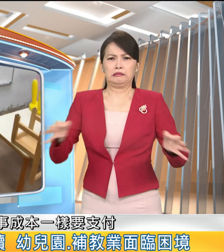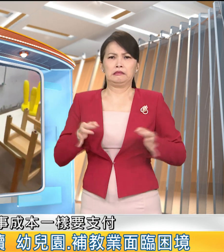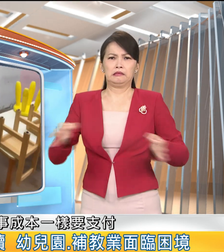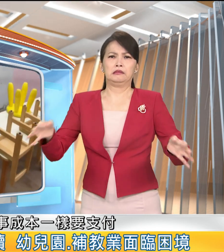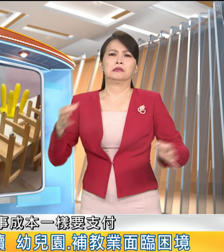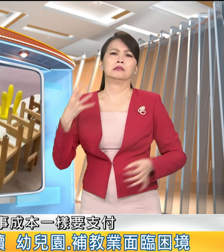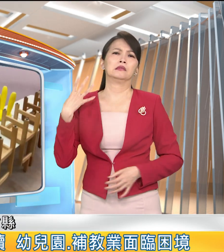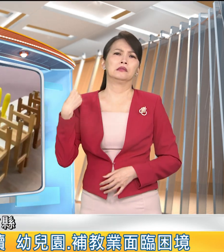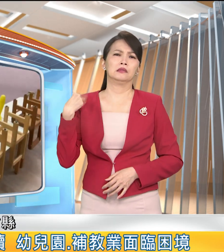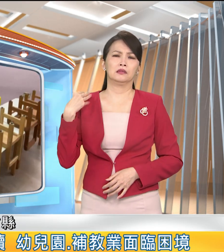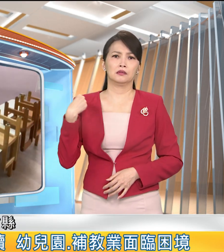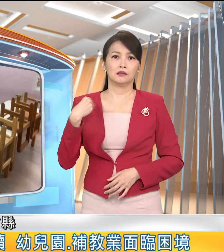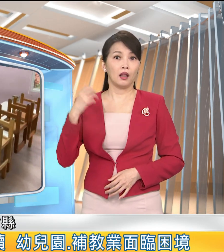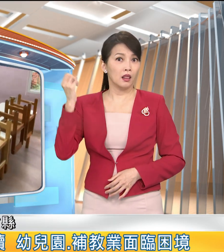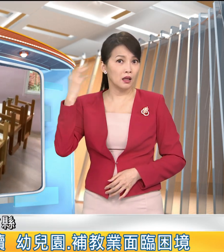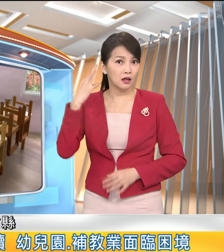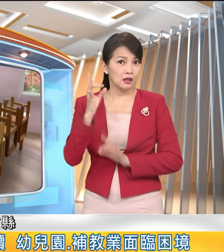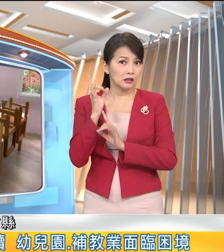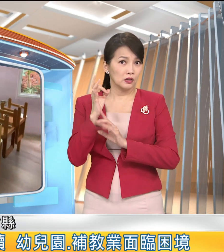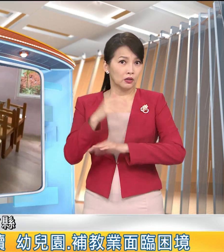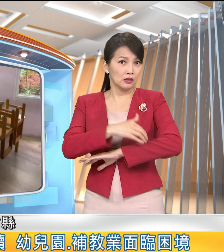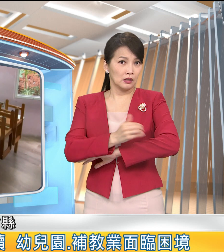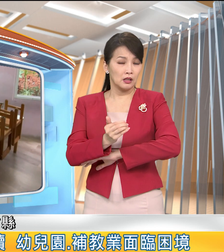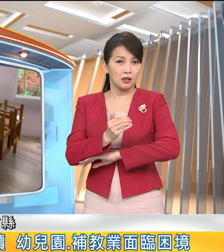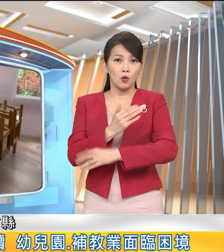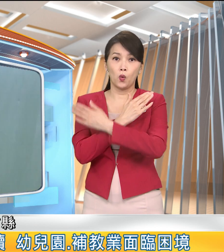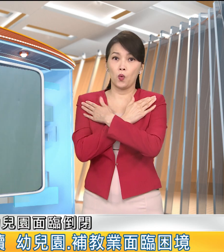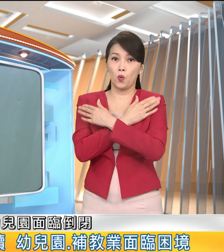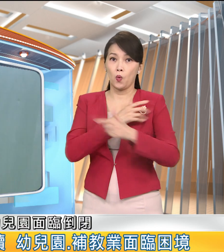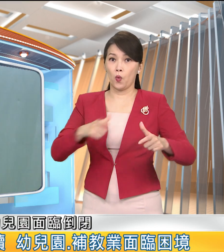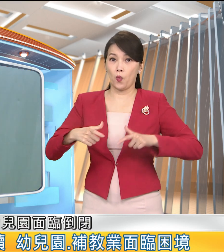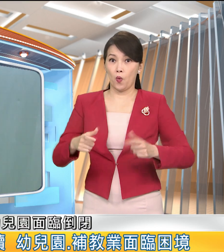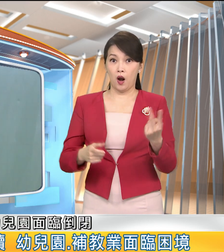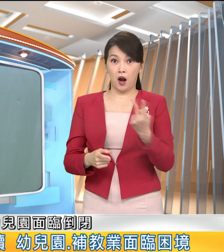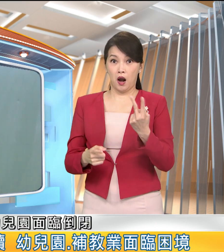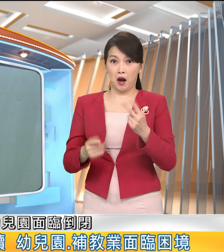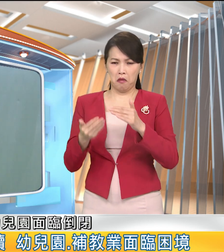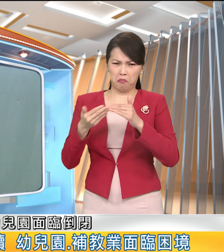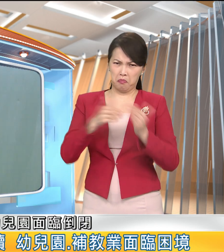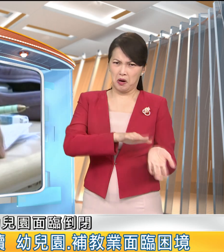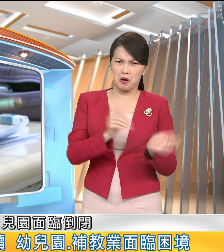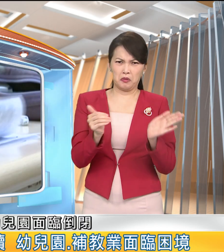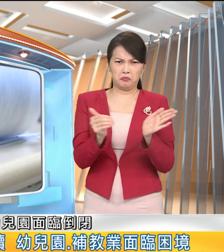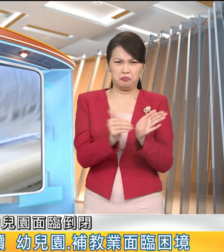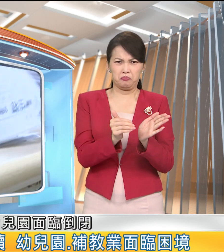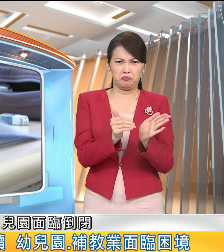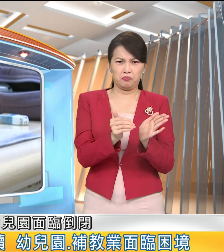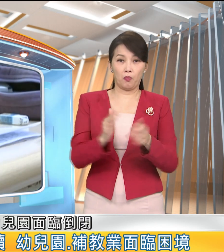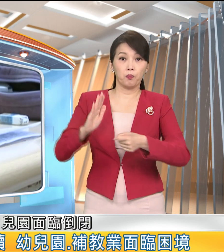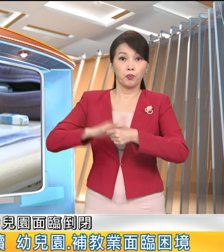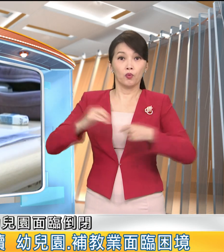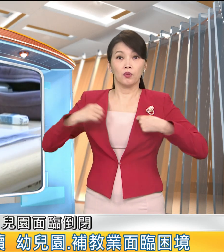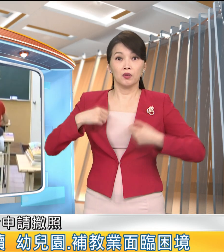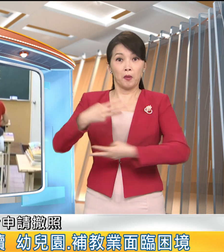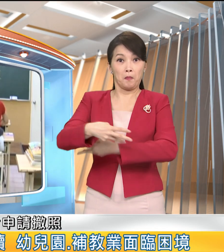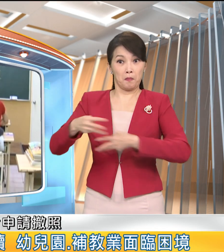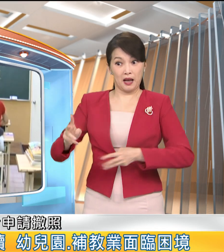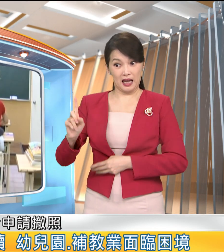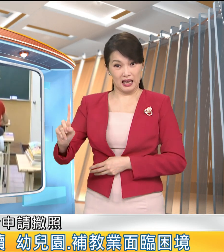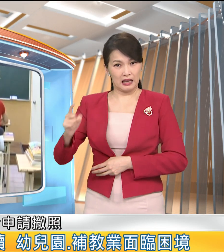支付。而现在传出新竹县已经有2间幼儿园面临倒闭，一家补教业